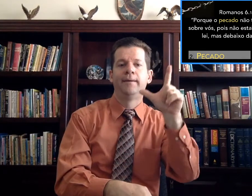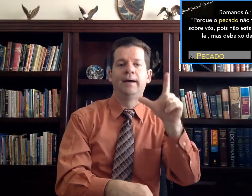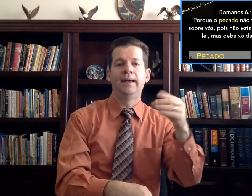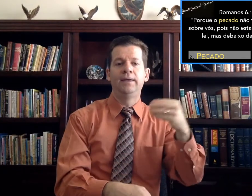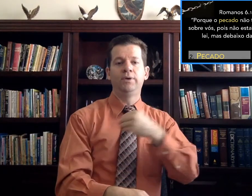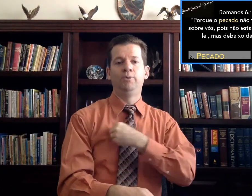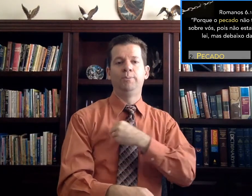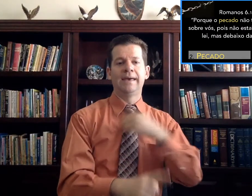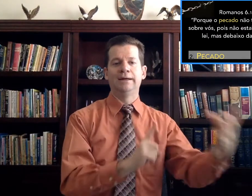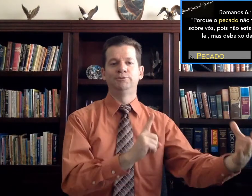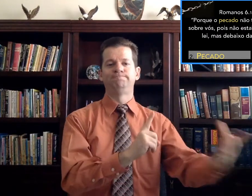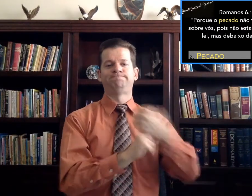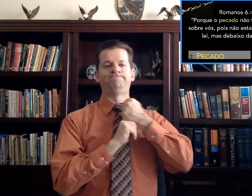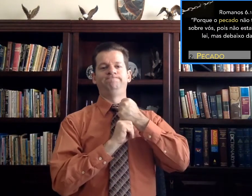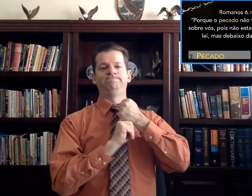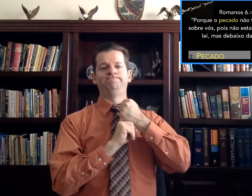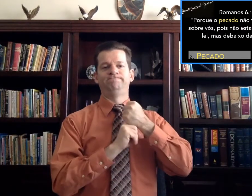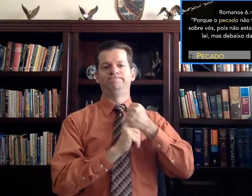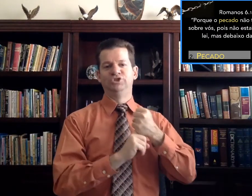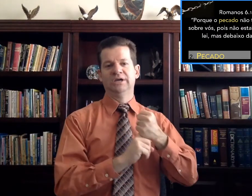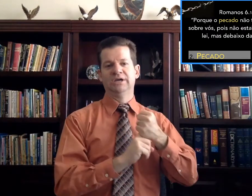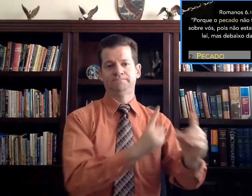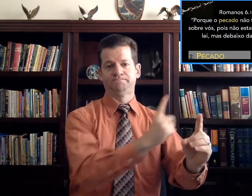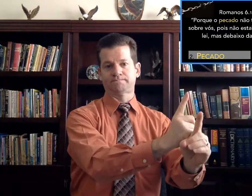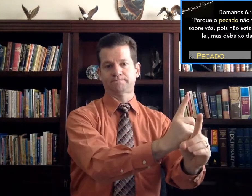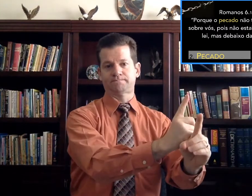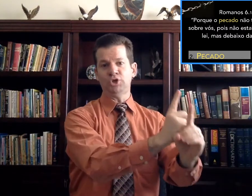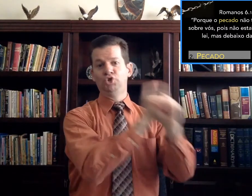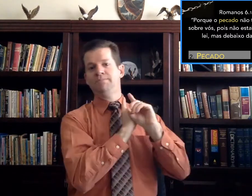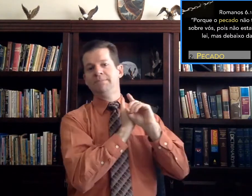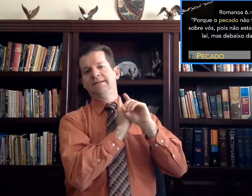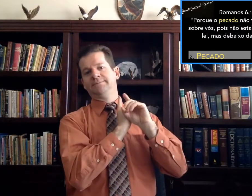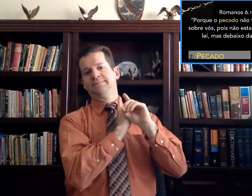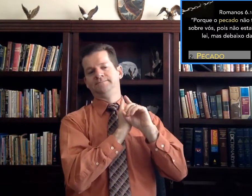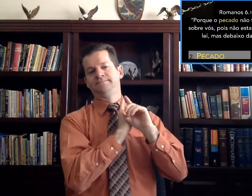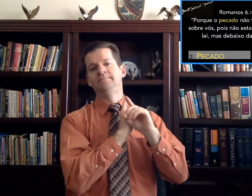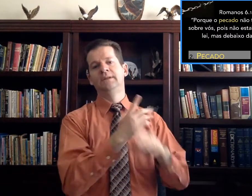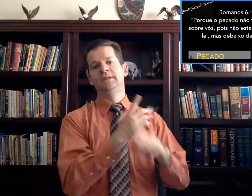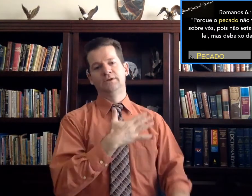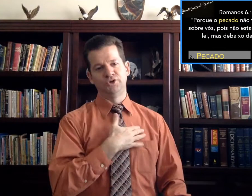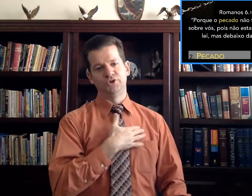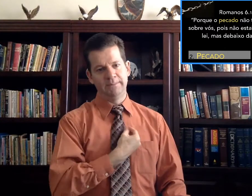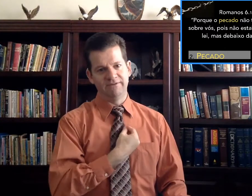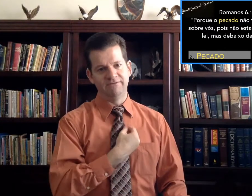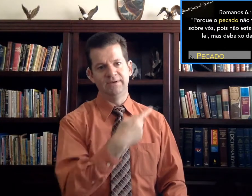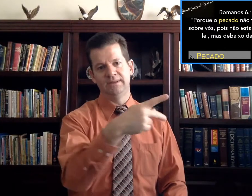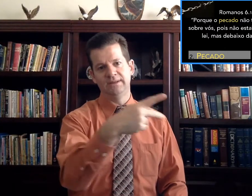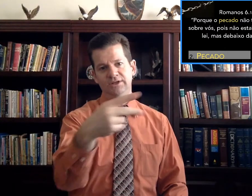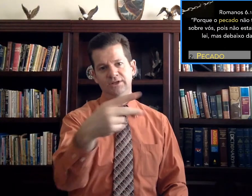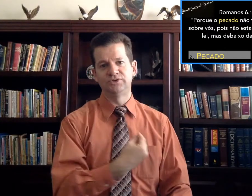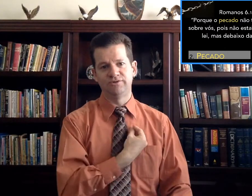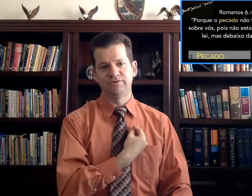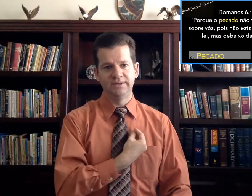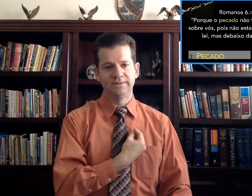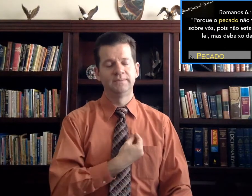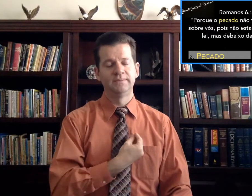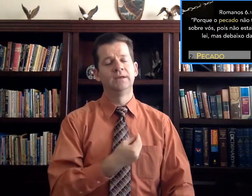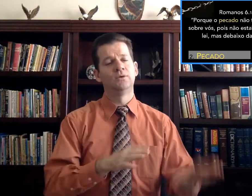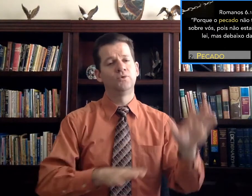aí o pecado já domina sobre minha vida e sobre a sua vida. Então,